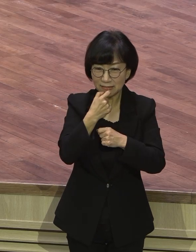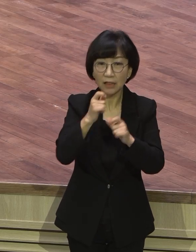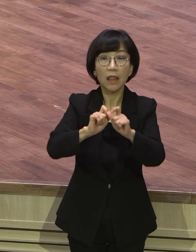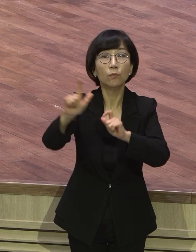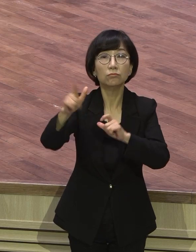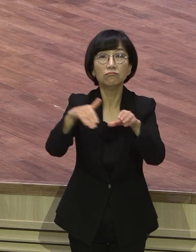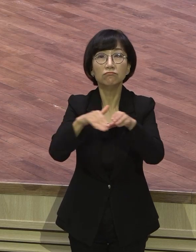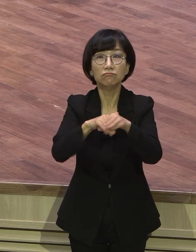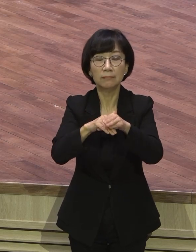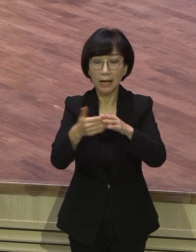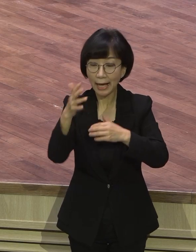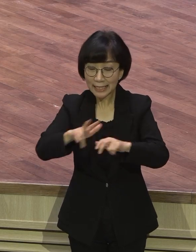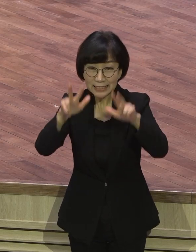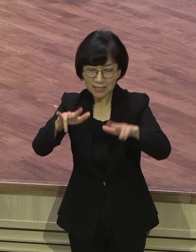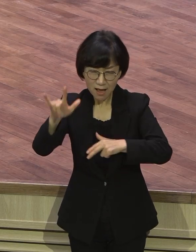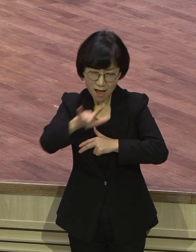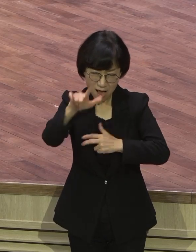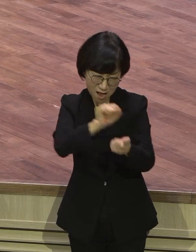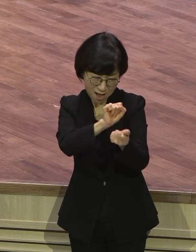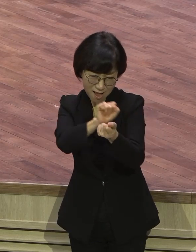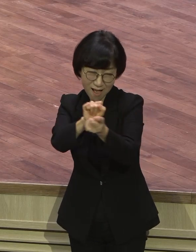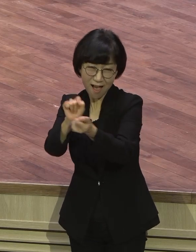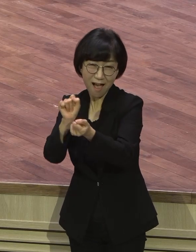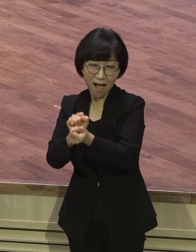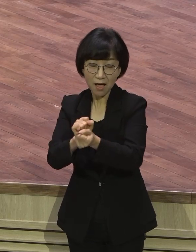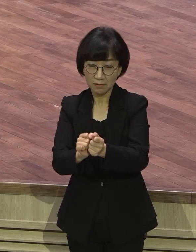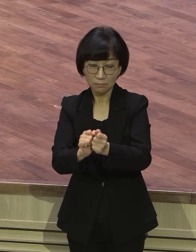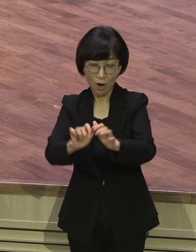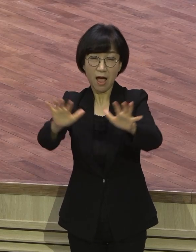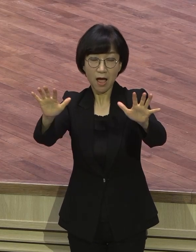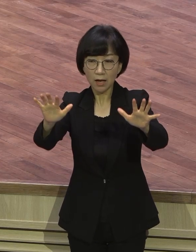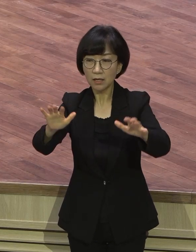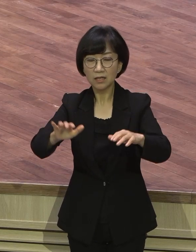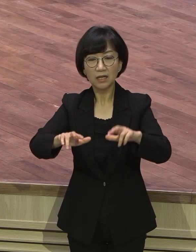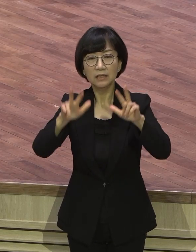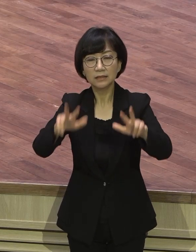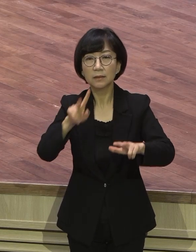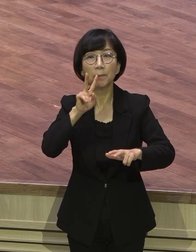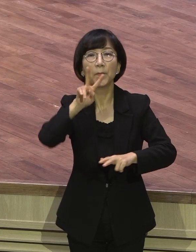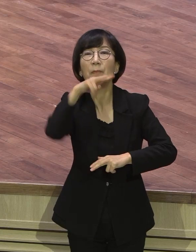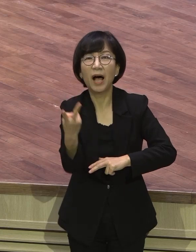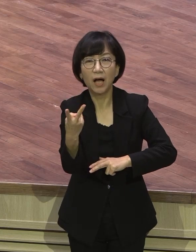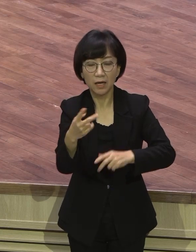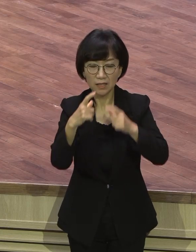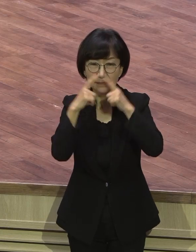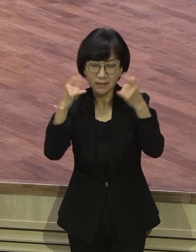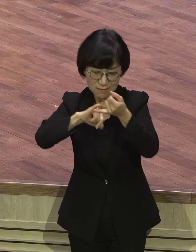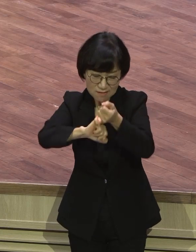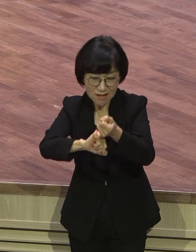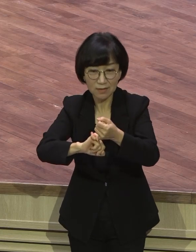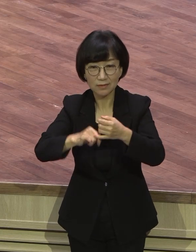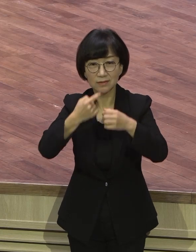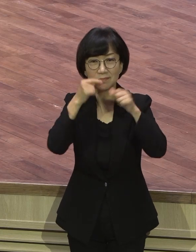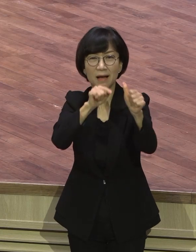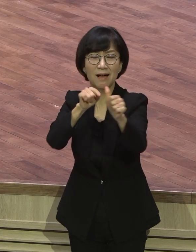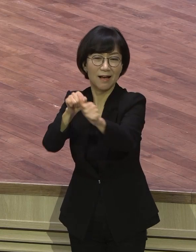너무 상황이 심각하니까 마스크를 착용하라고 강조하는 문화로 바뀌어졌어요.